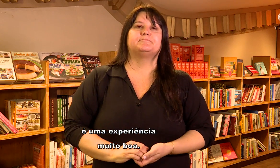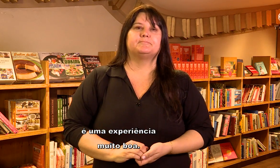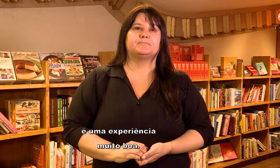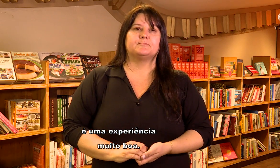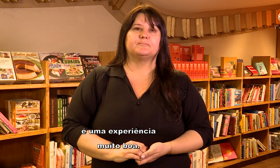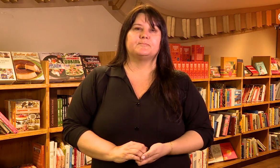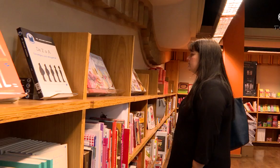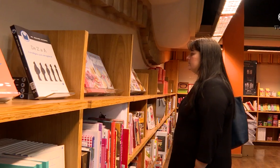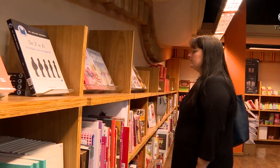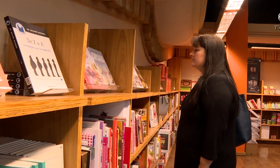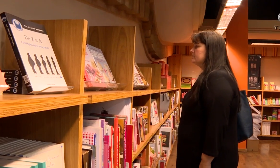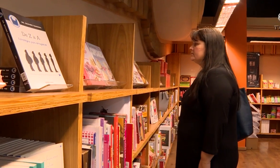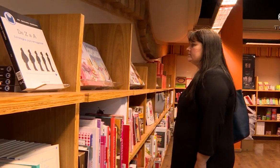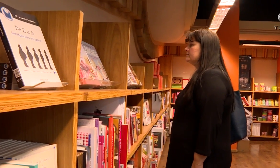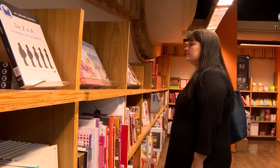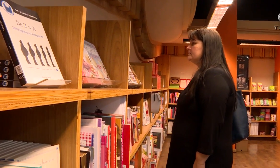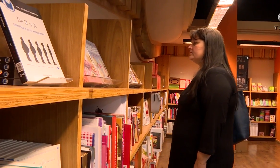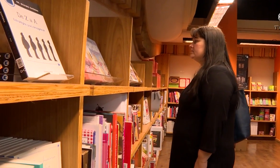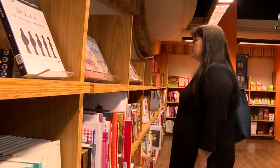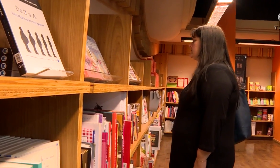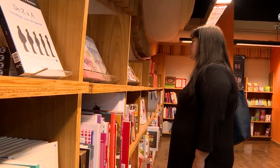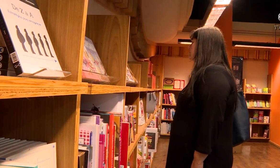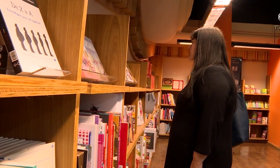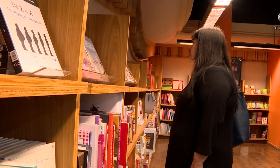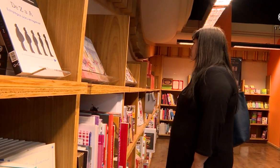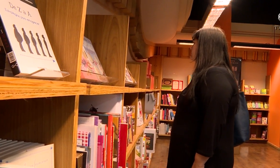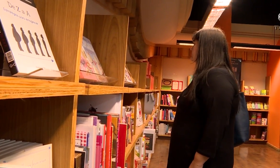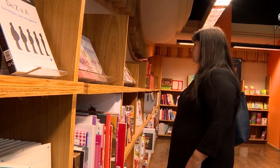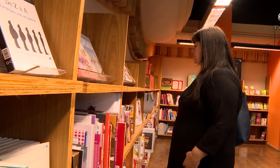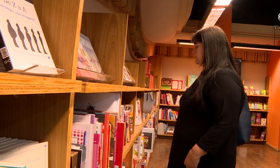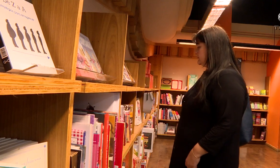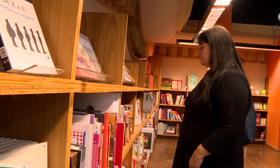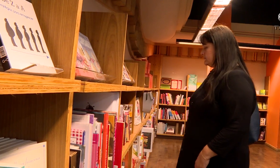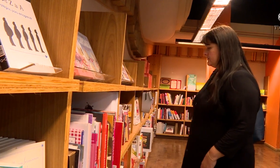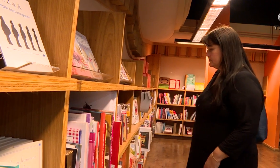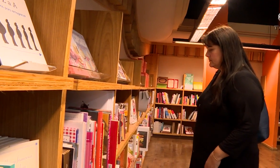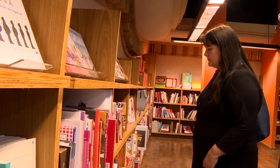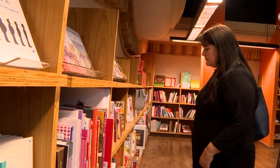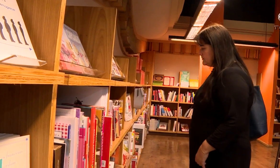boa. Luciane, em pé diante de uma das estantes, observa os livros.